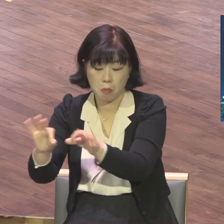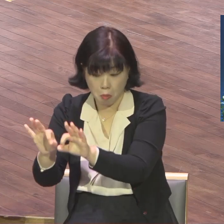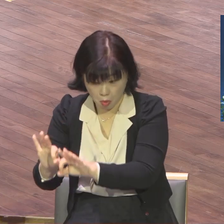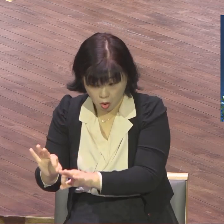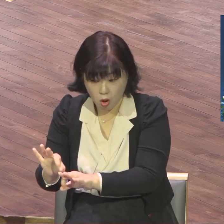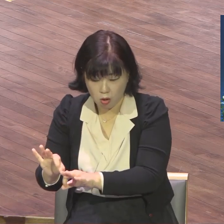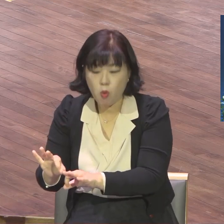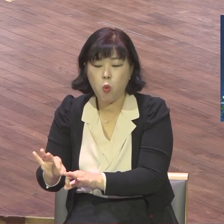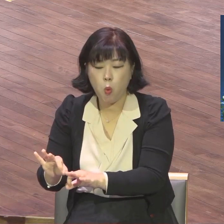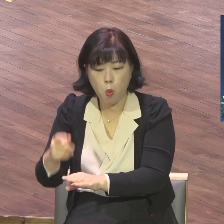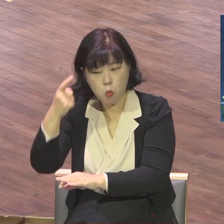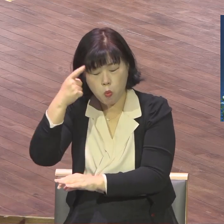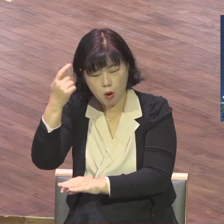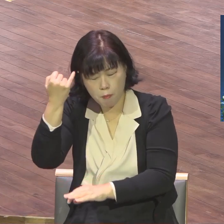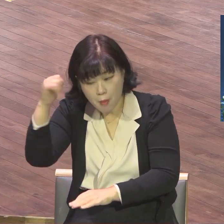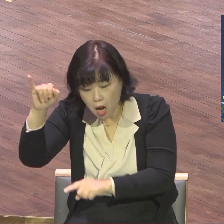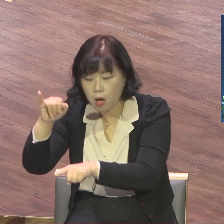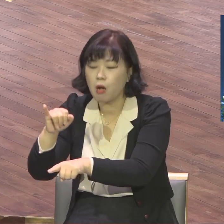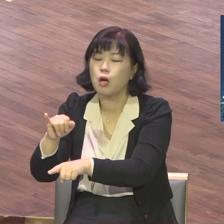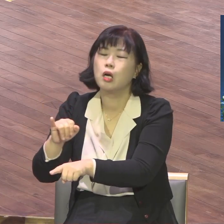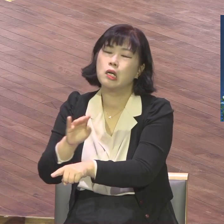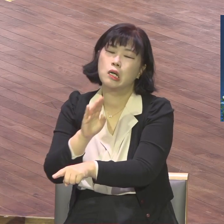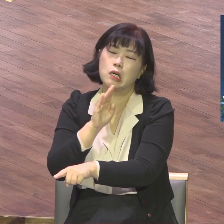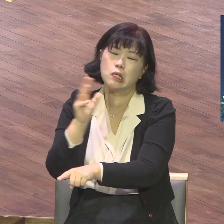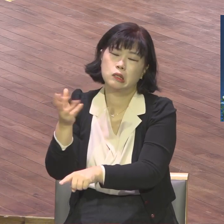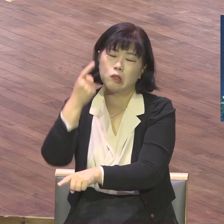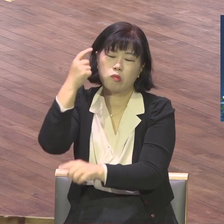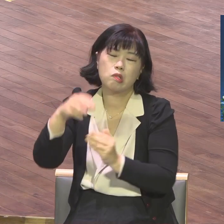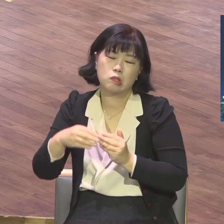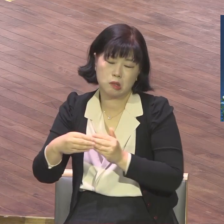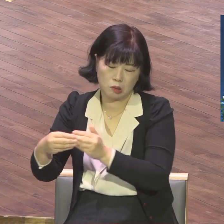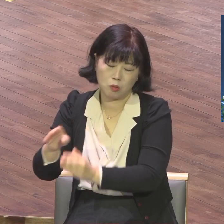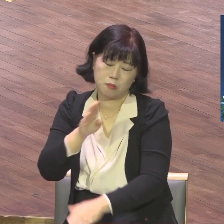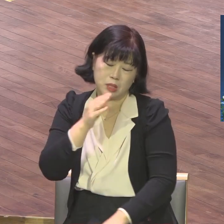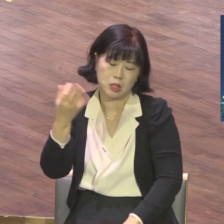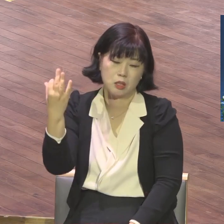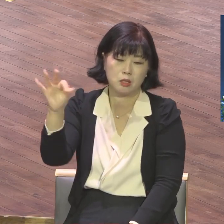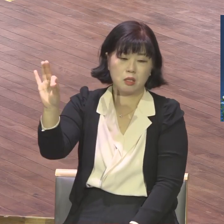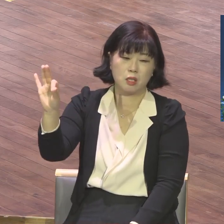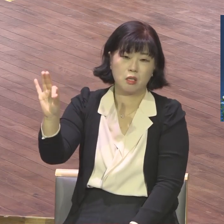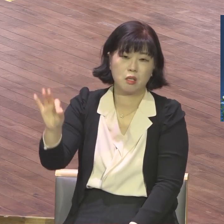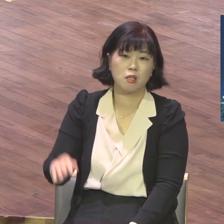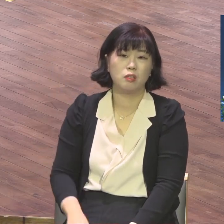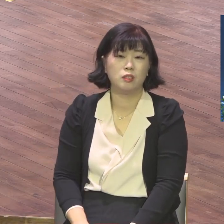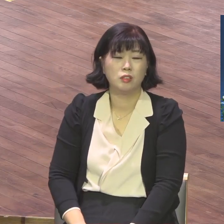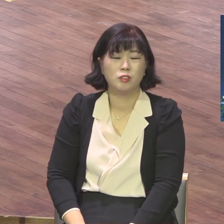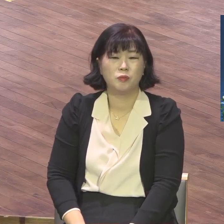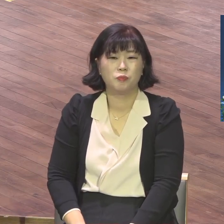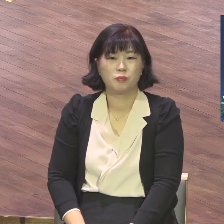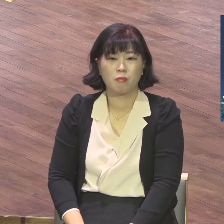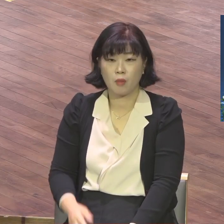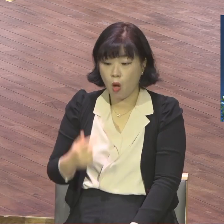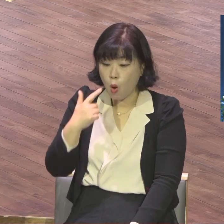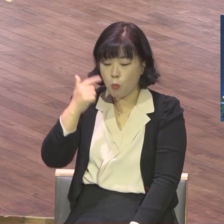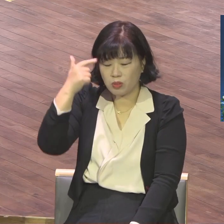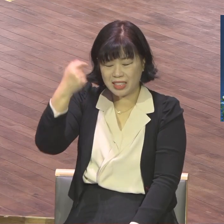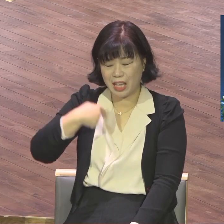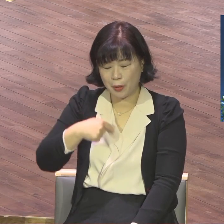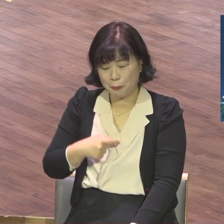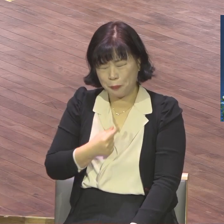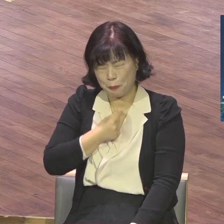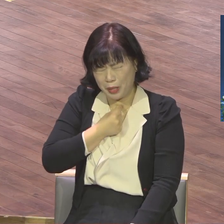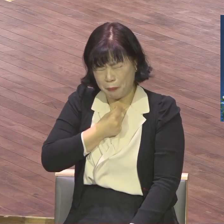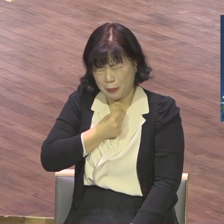어떻게 성령이 원하는 것을, 어떻게 목사가 소원하는 것을 이렇게 미리 알고 이렇게 계획을 세워가지고